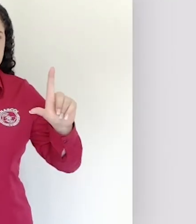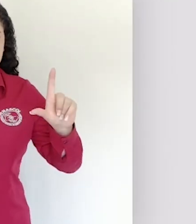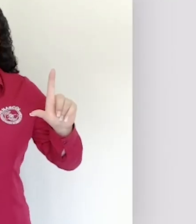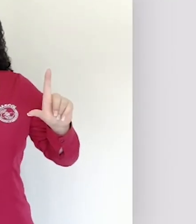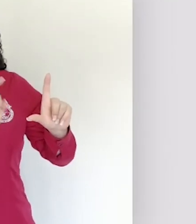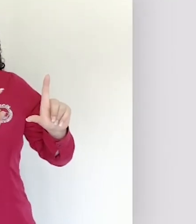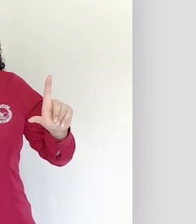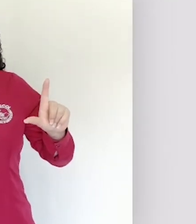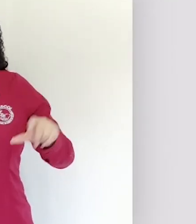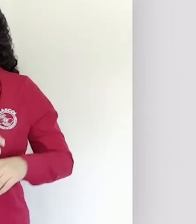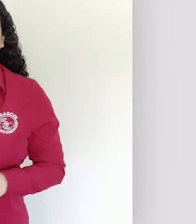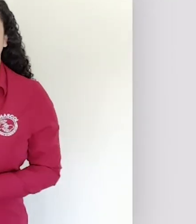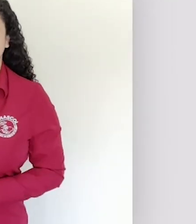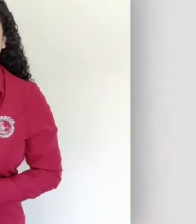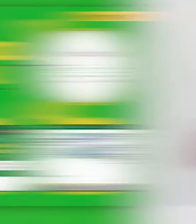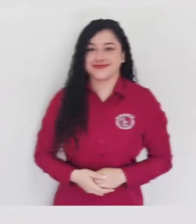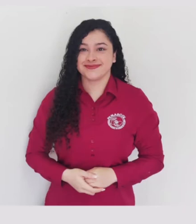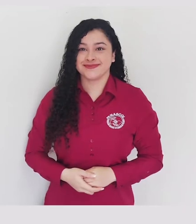1